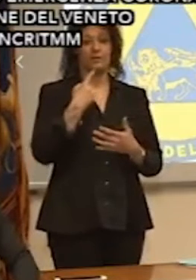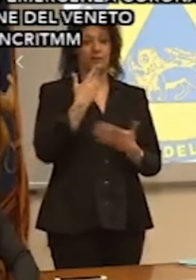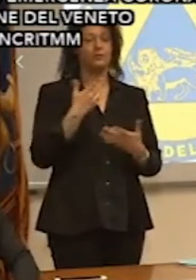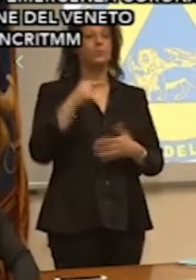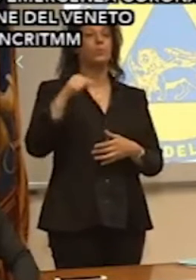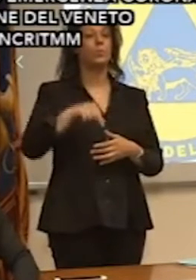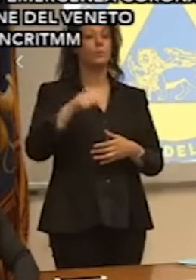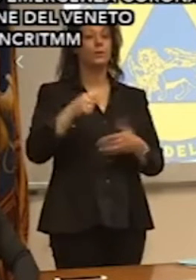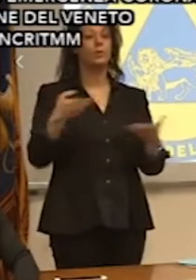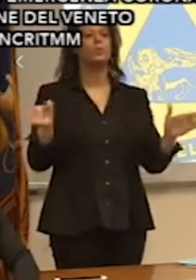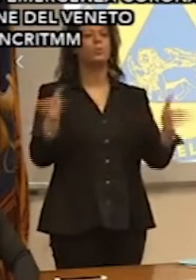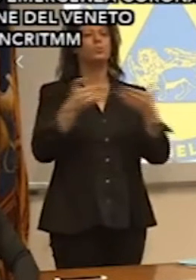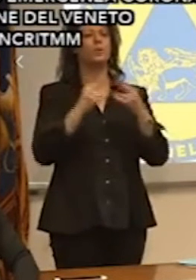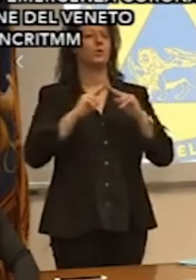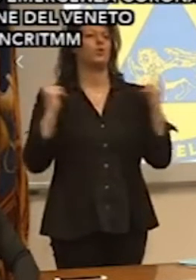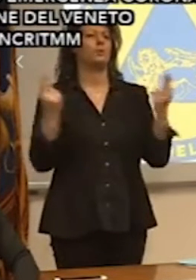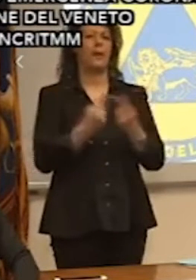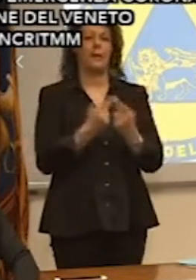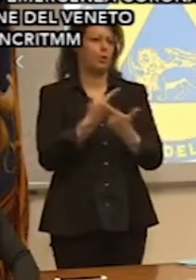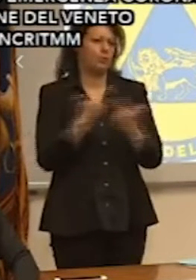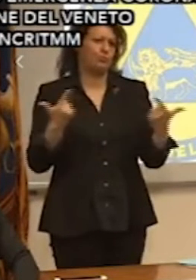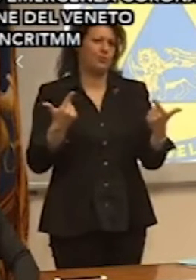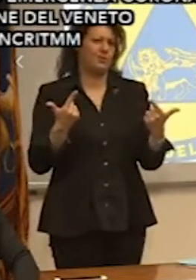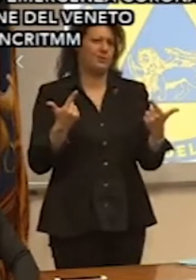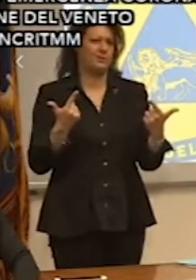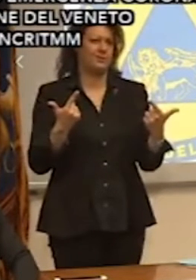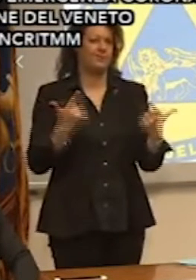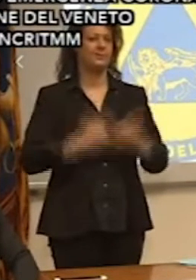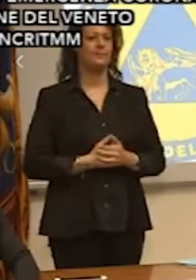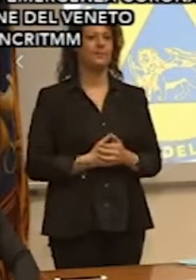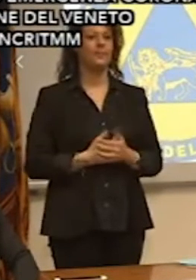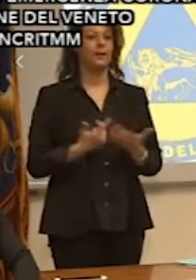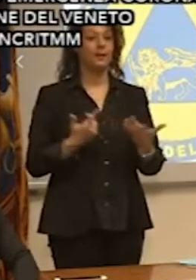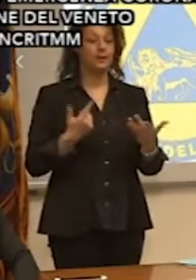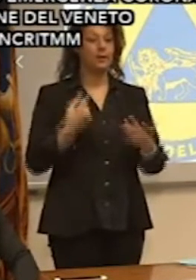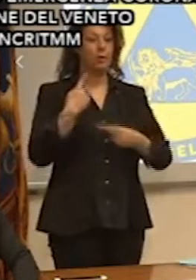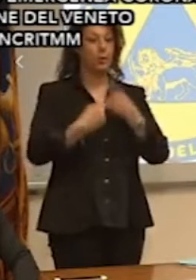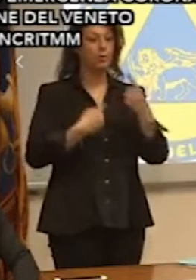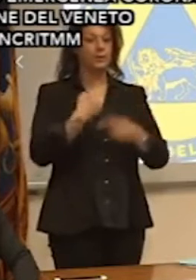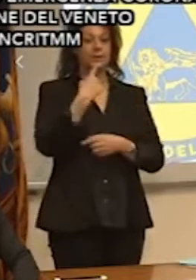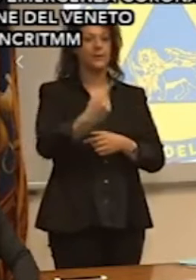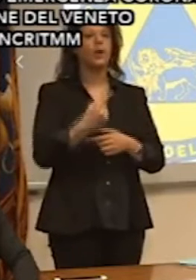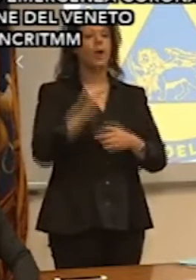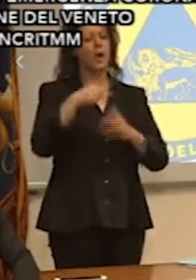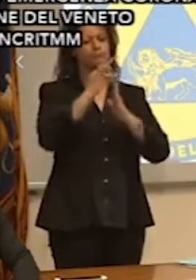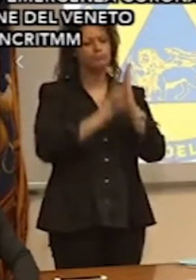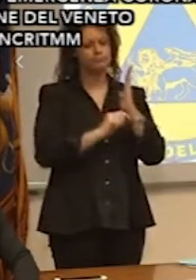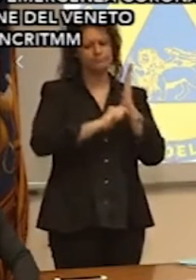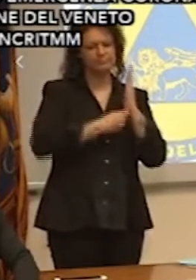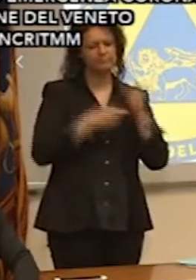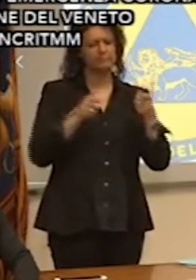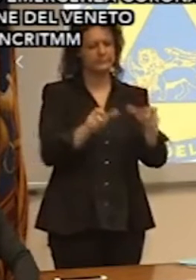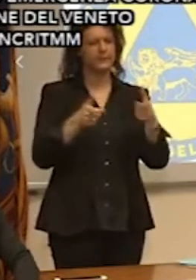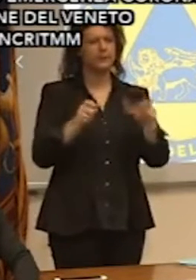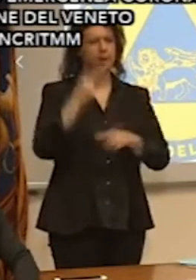più, che parlare di ancora misure restrittive davanti a tre quarti d'Italia o metà Italia che